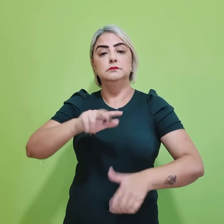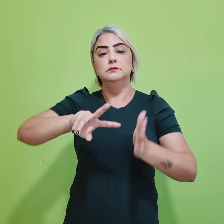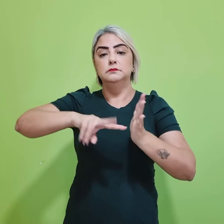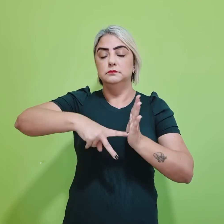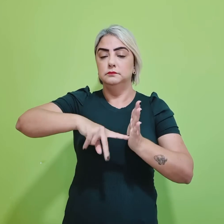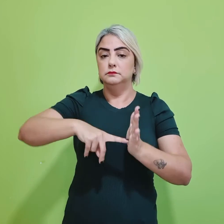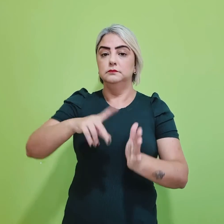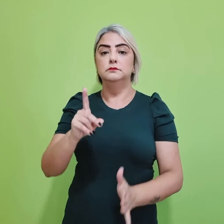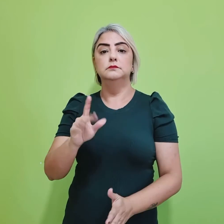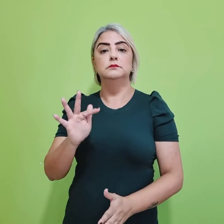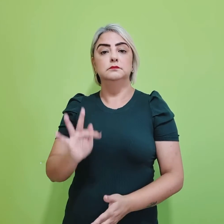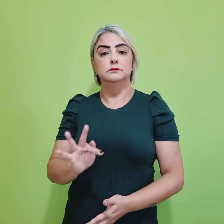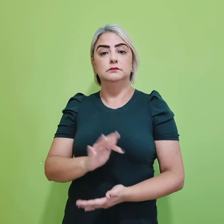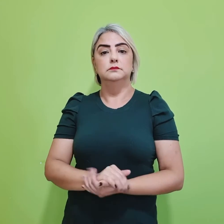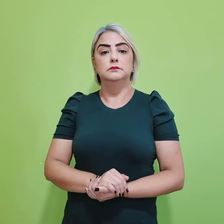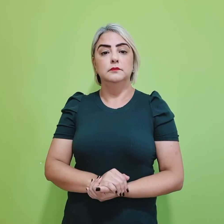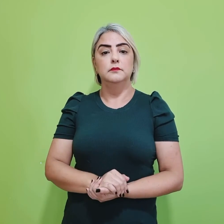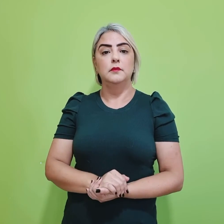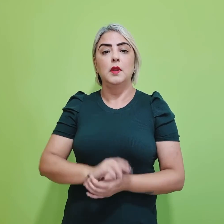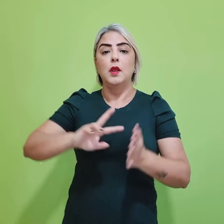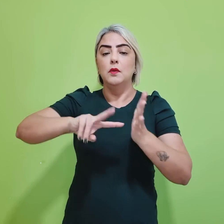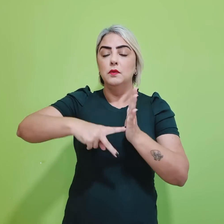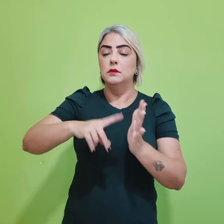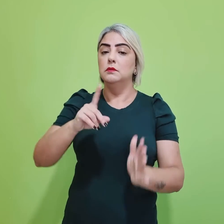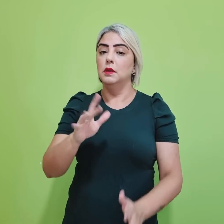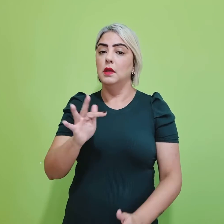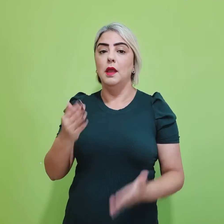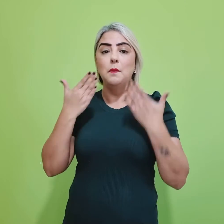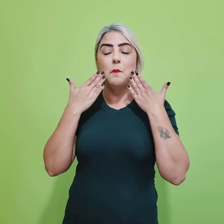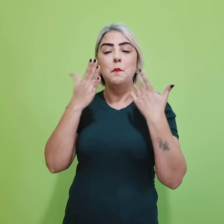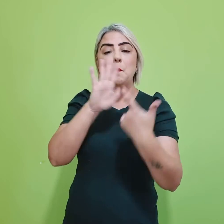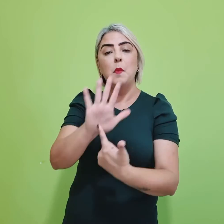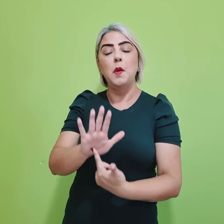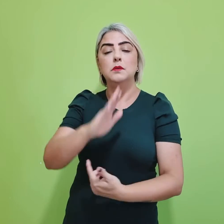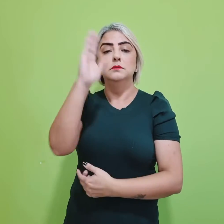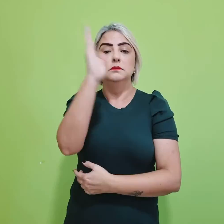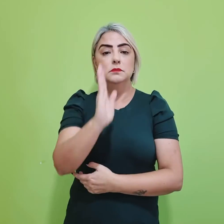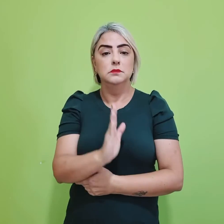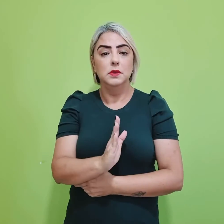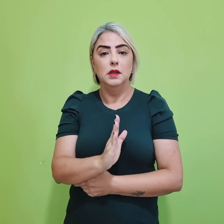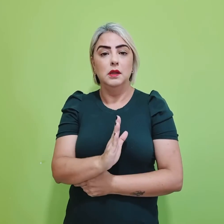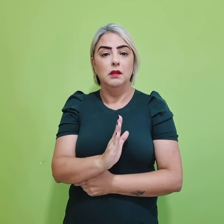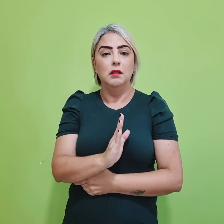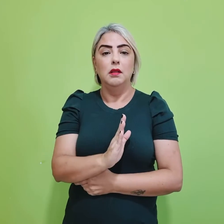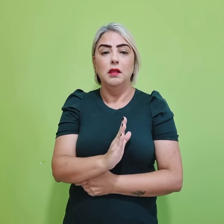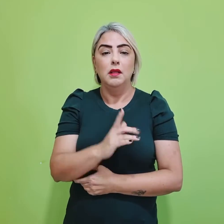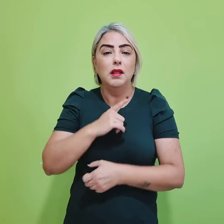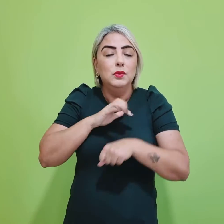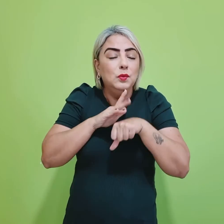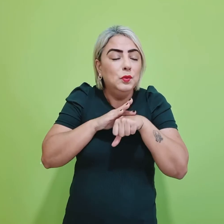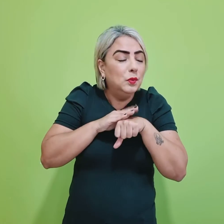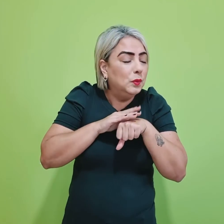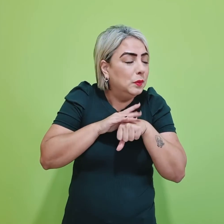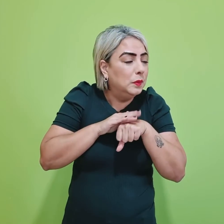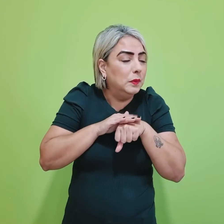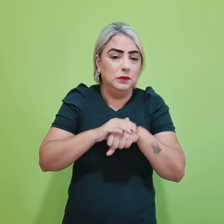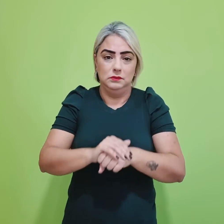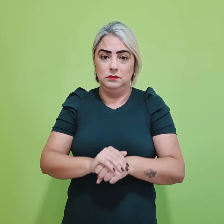do Simpro-DF. O Simpro-DF mostra que o Brasil está muito doente.